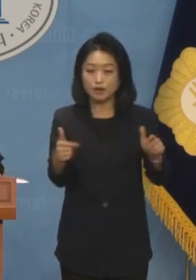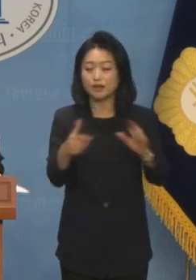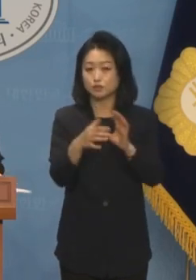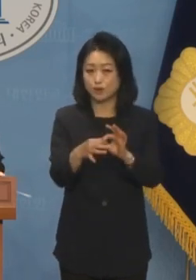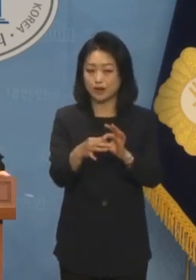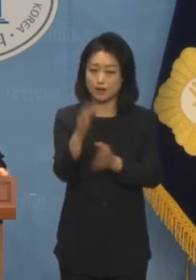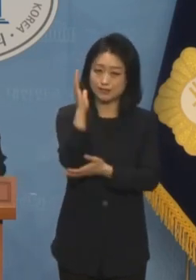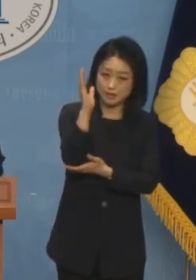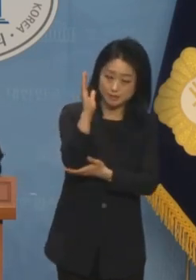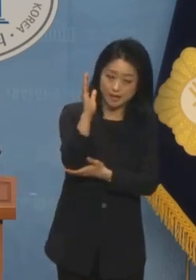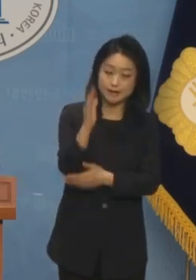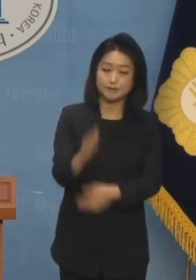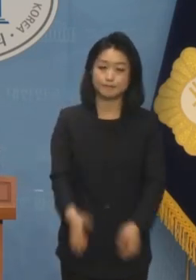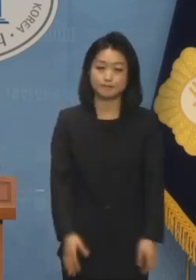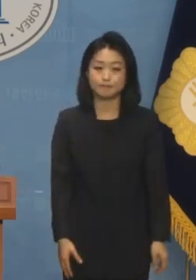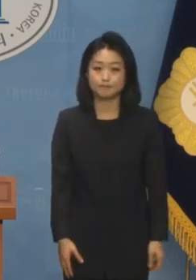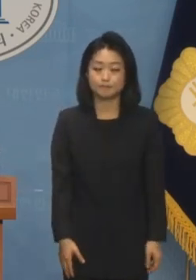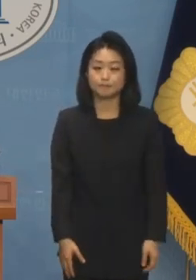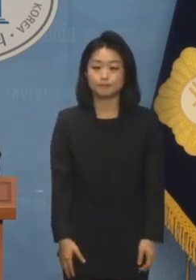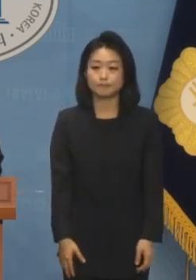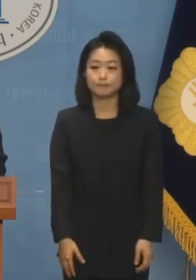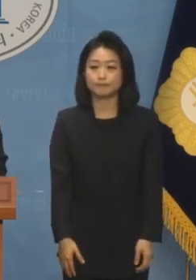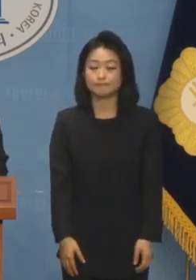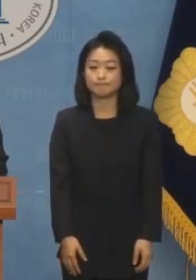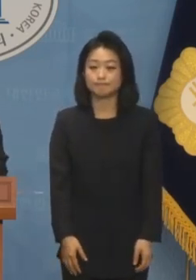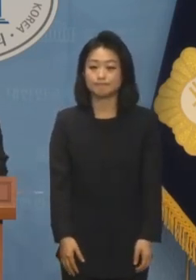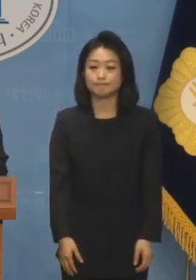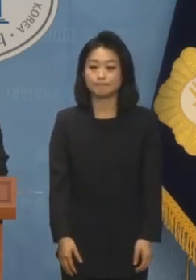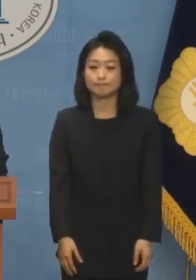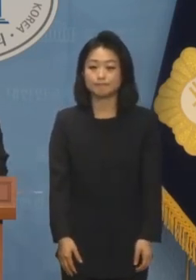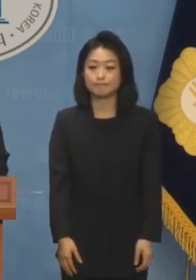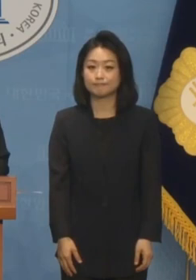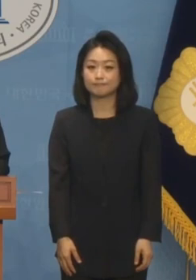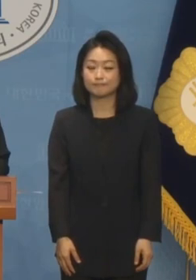예정입니다. 이번 주 위원회 일정입니다.